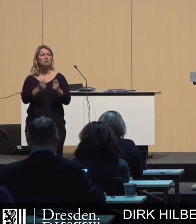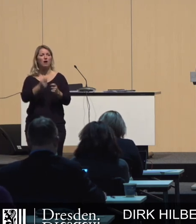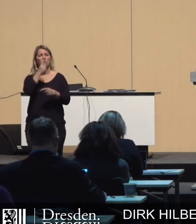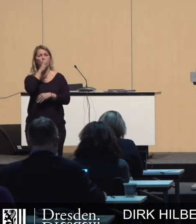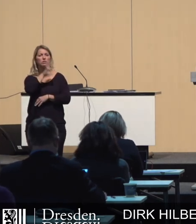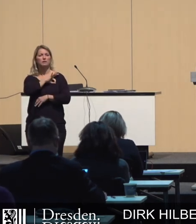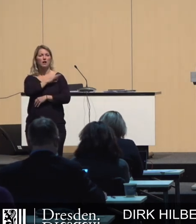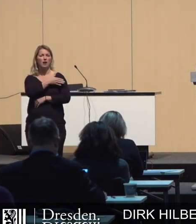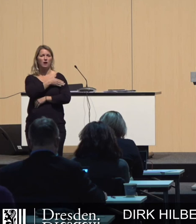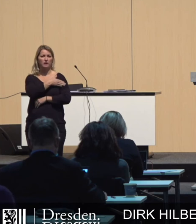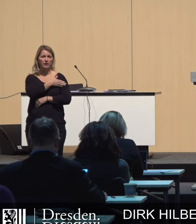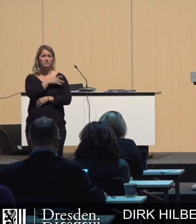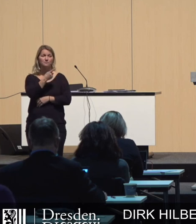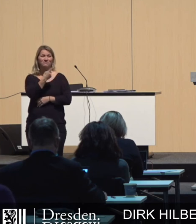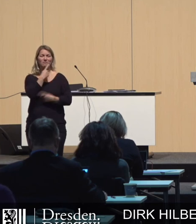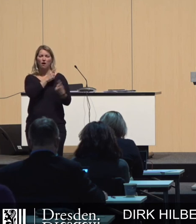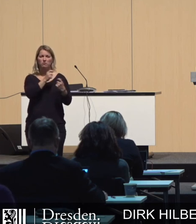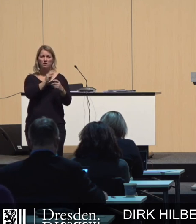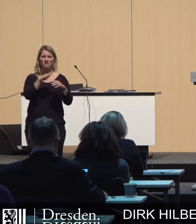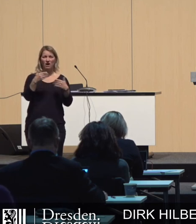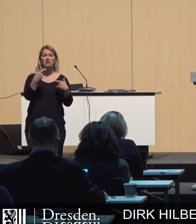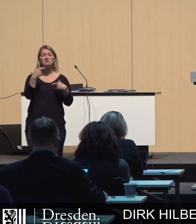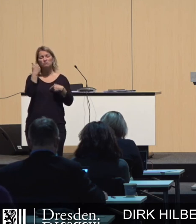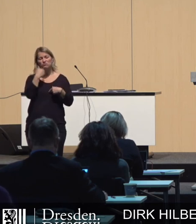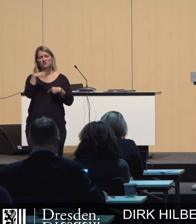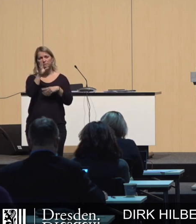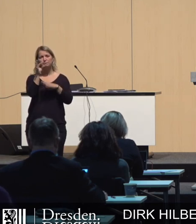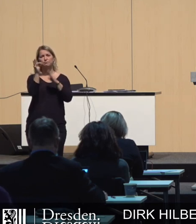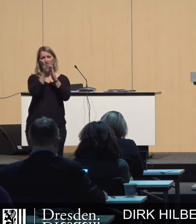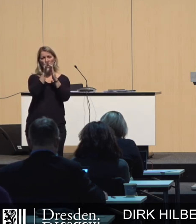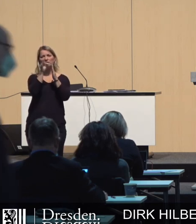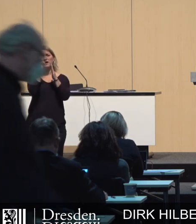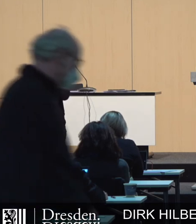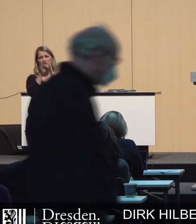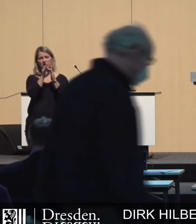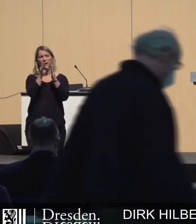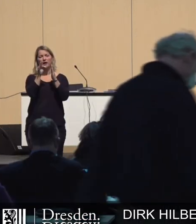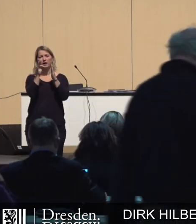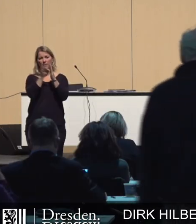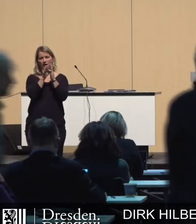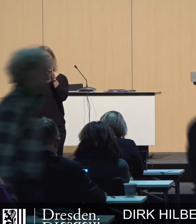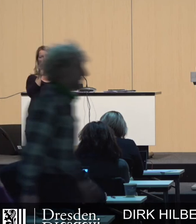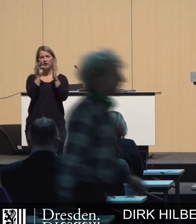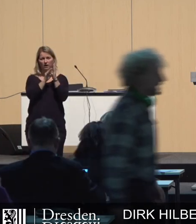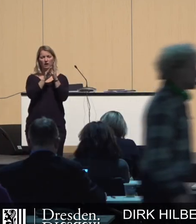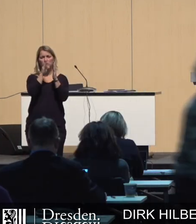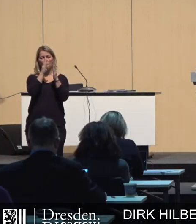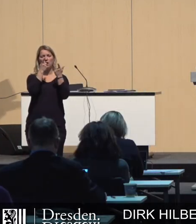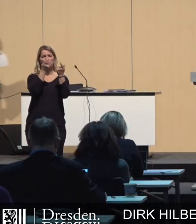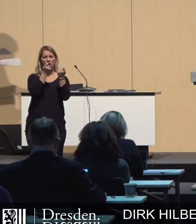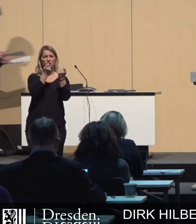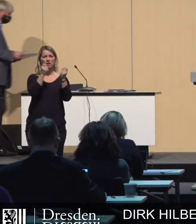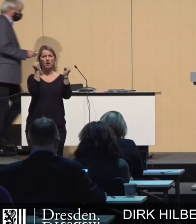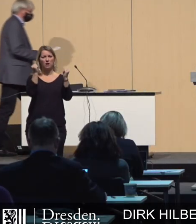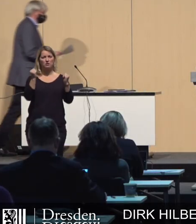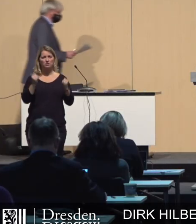Linken. Hier ist beantragt, den punktweise zu behandeln. Ich gehe davon aus, jetzt frage